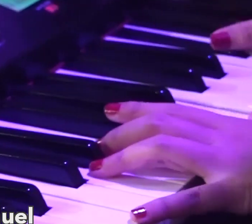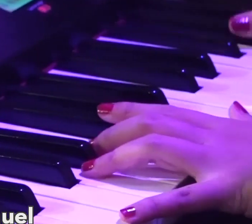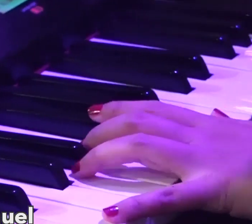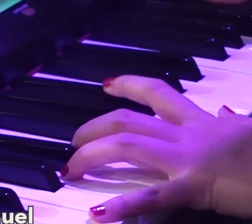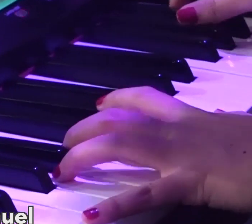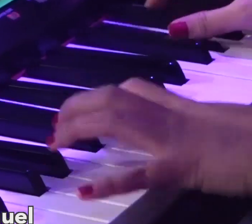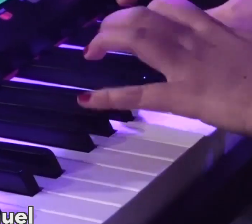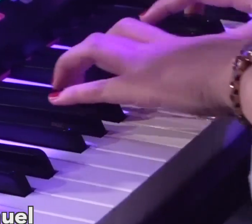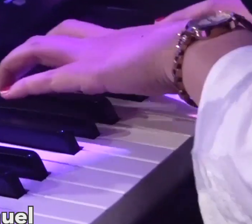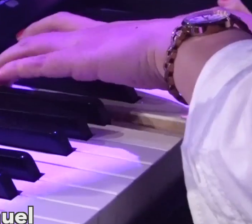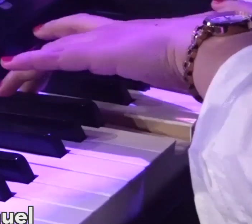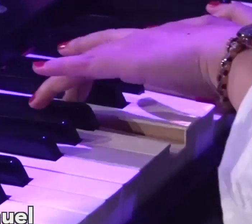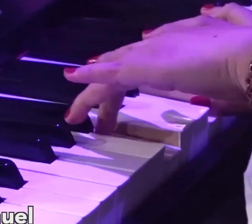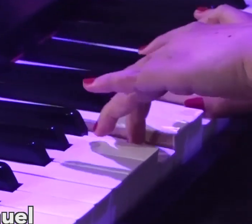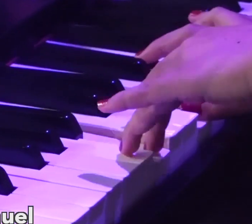Immanuel,